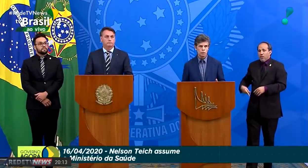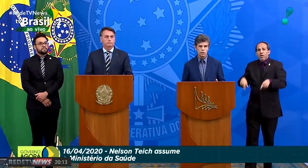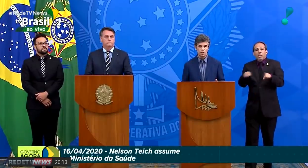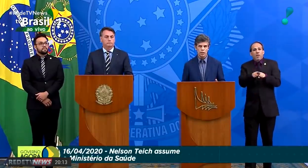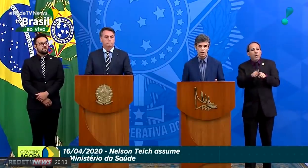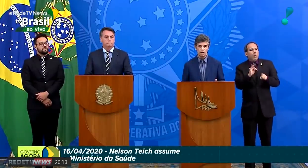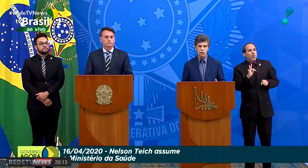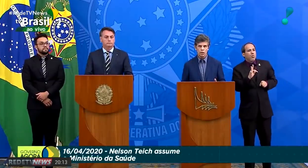o grupo do ministério.